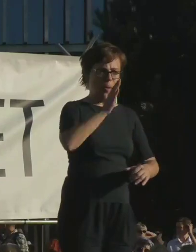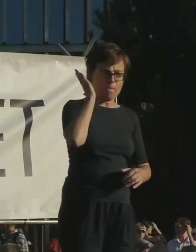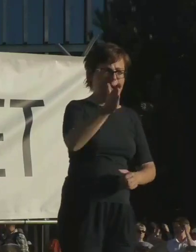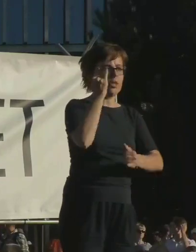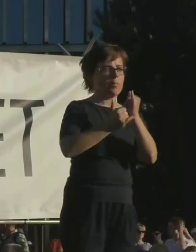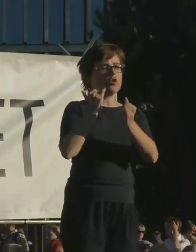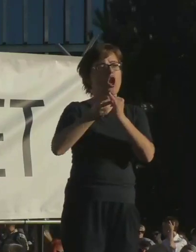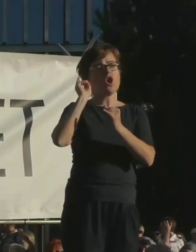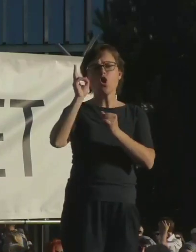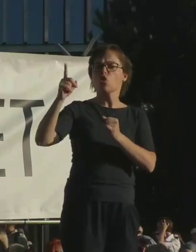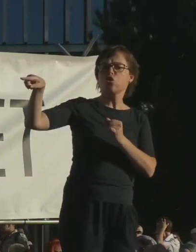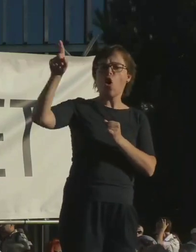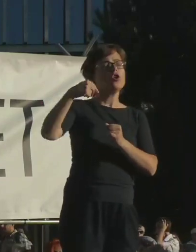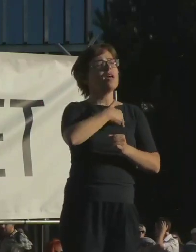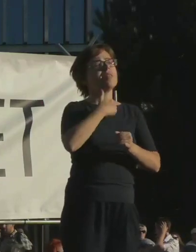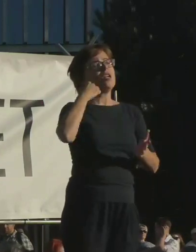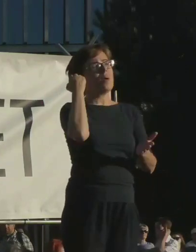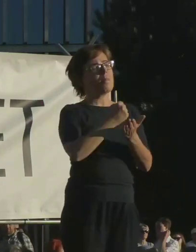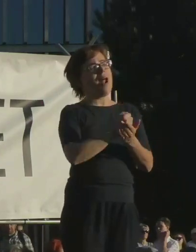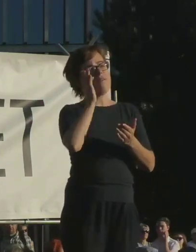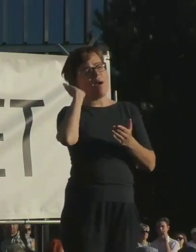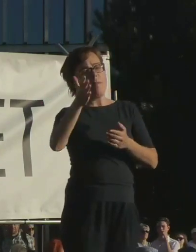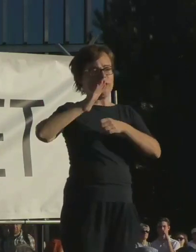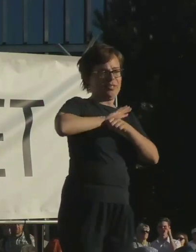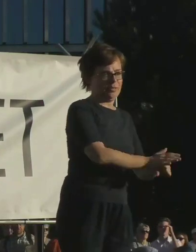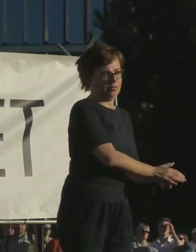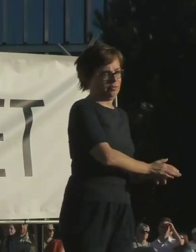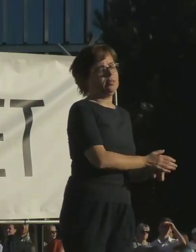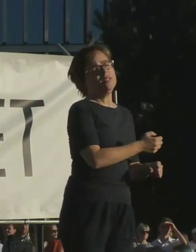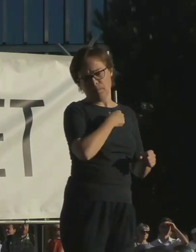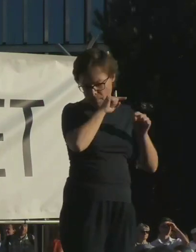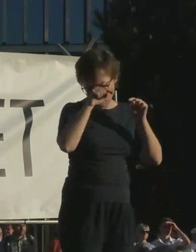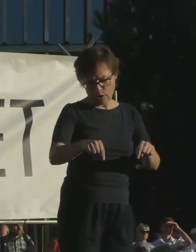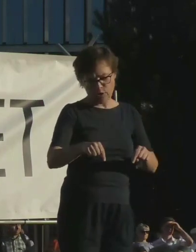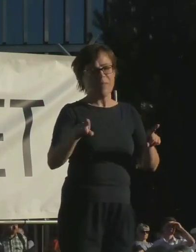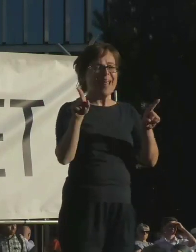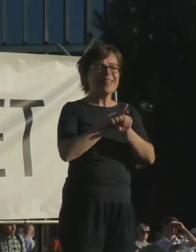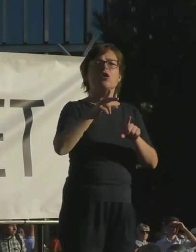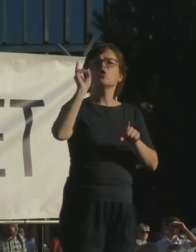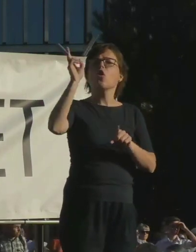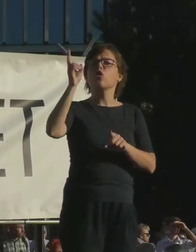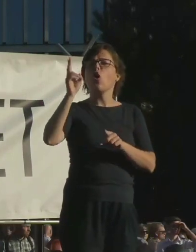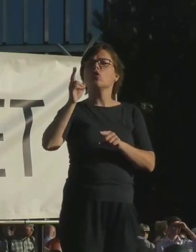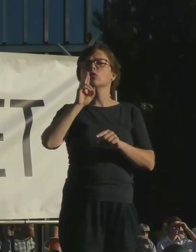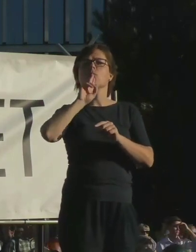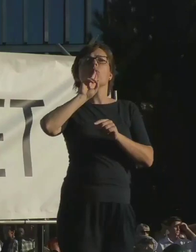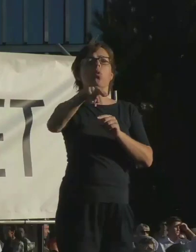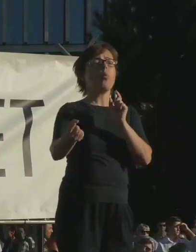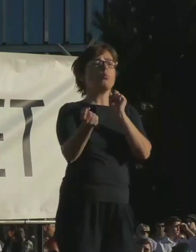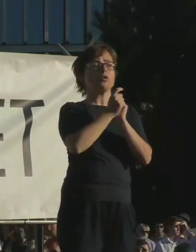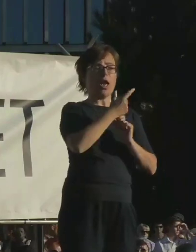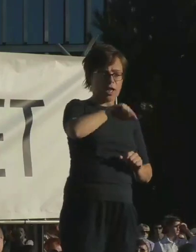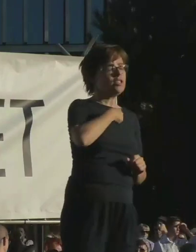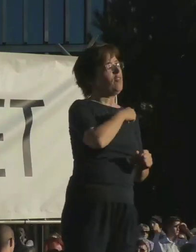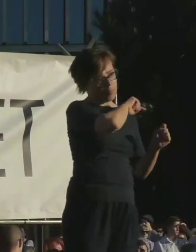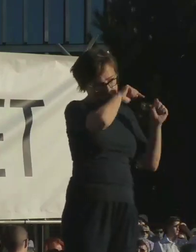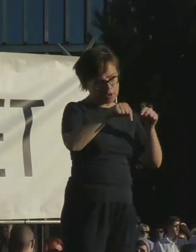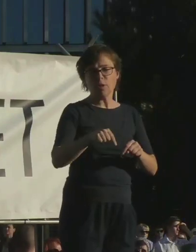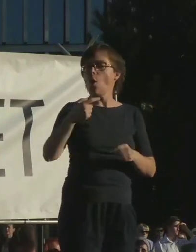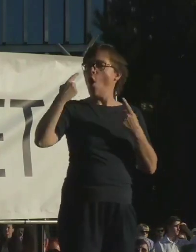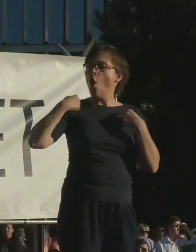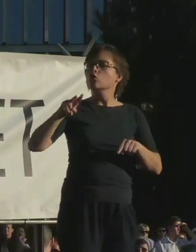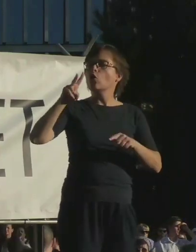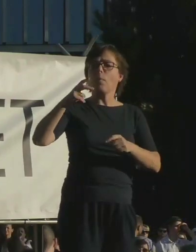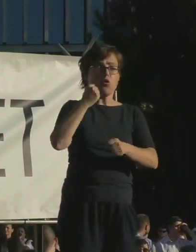ktoś będzie deptał nasze prawa. Będziemy tu za każdym razem, kiedy ktoś napluje na nas. Osoby, które pracują w tym budynku